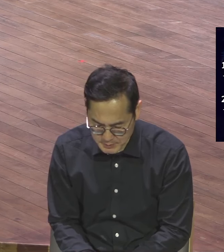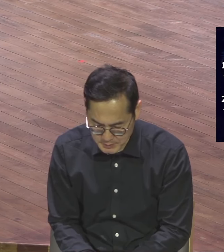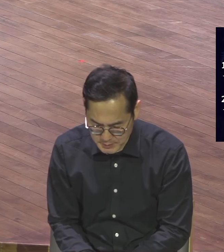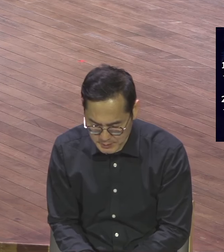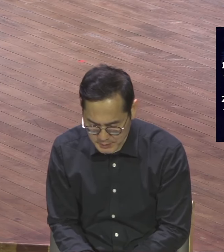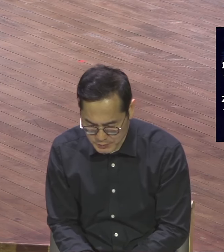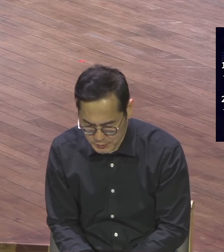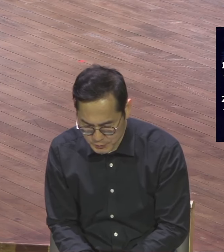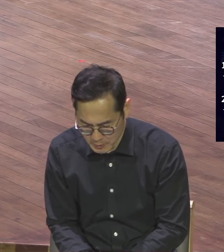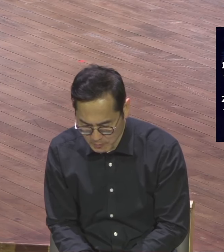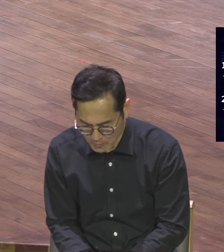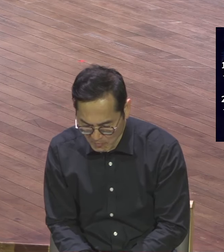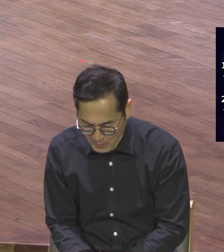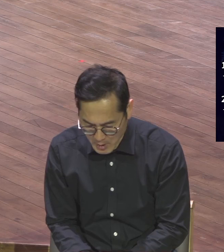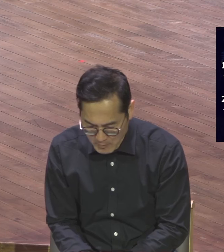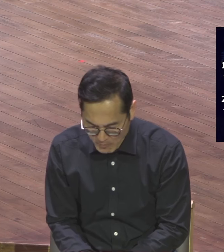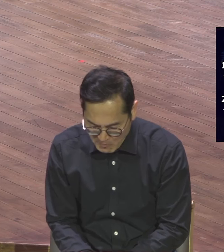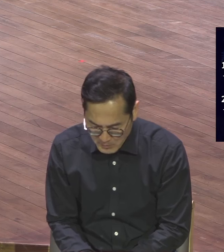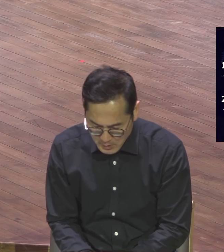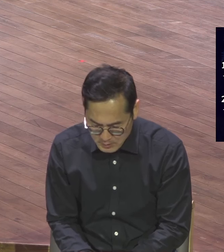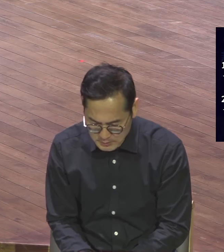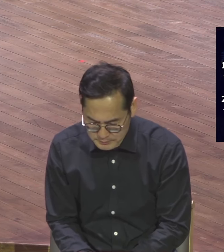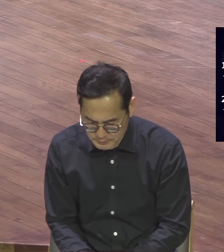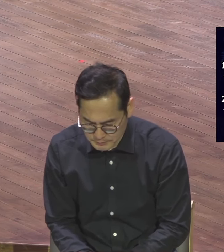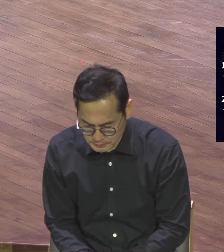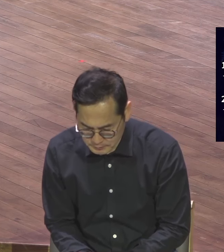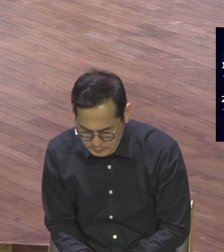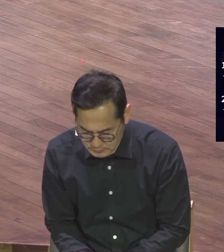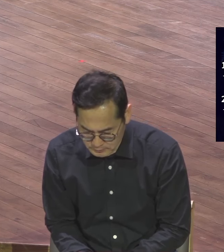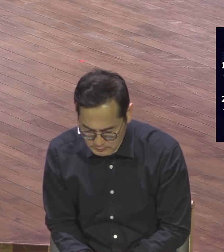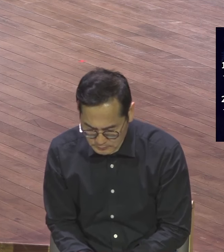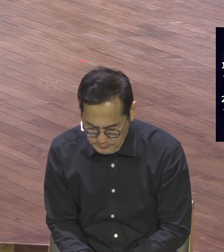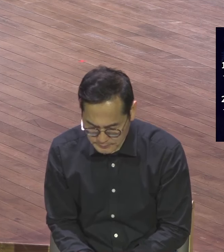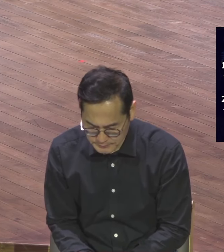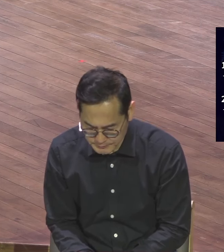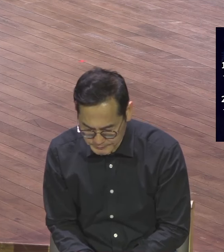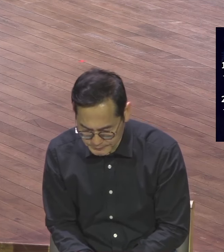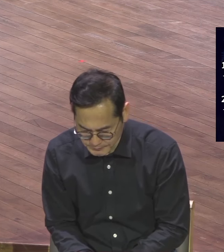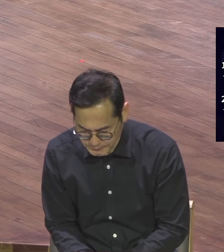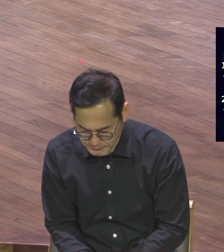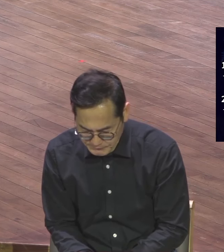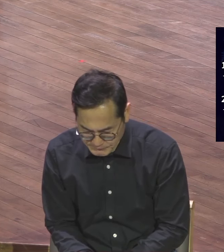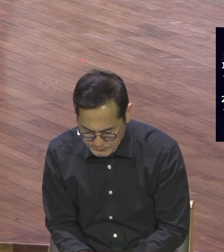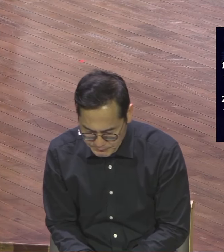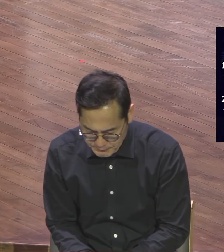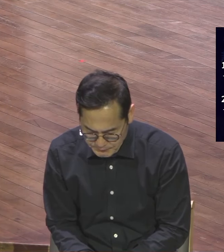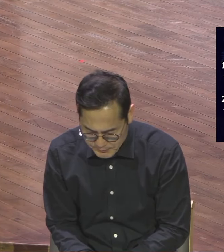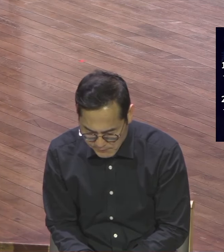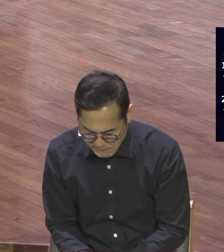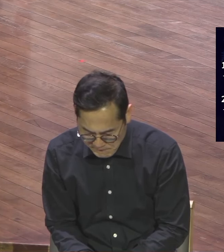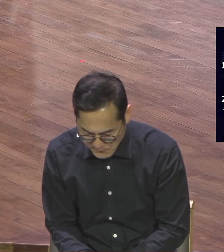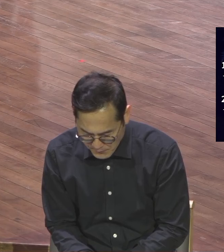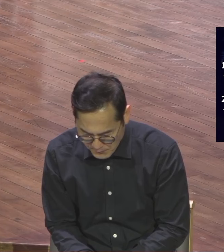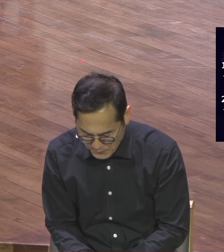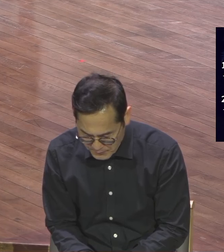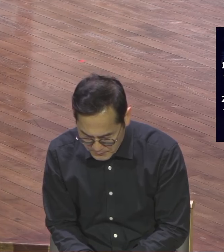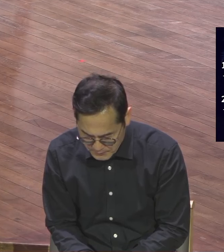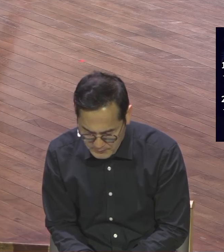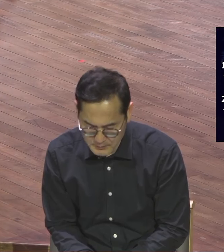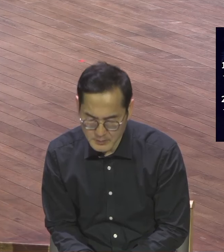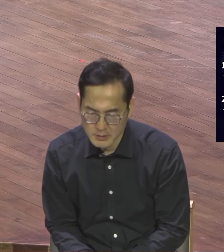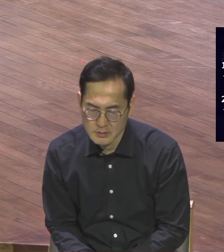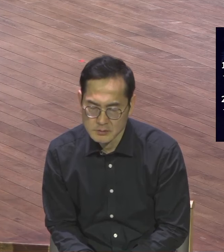하는 참으로 주님이 얼음 냉수 같은 충성된 사자들이 두개 도와 주옵소서.